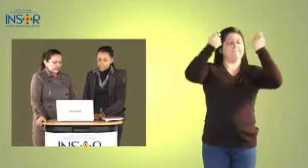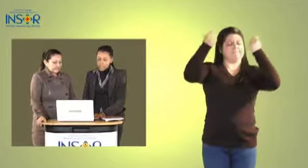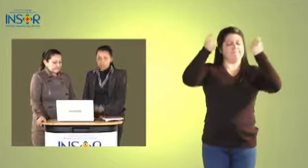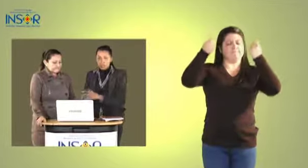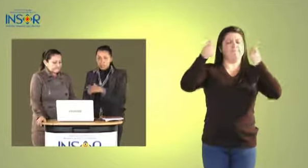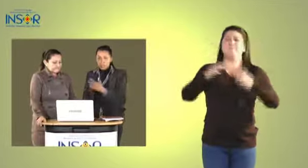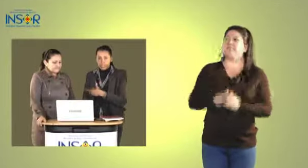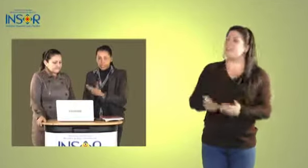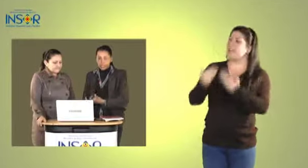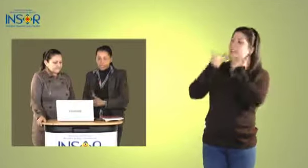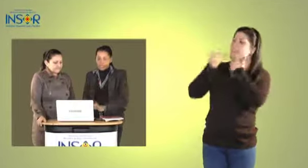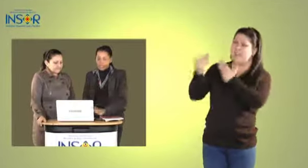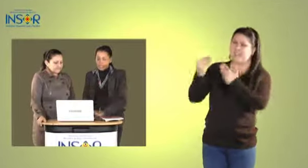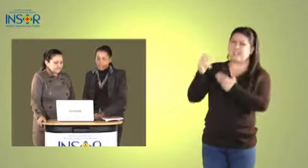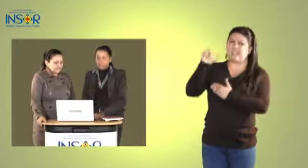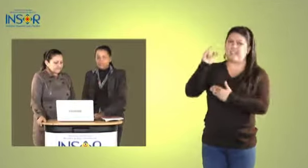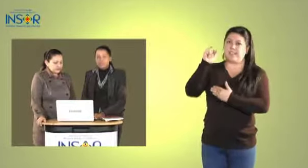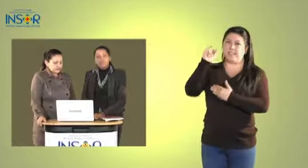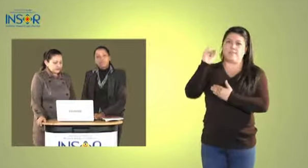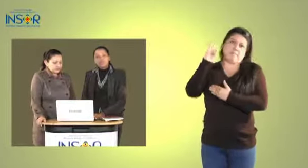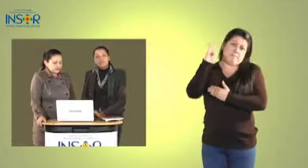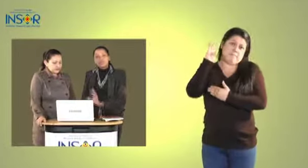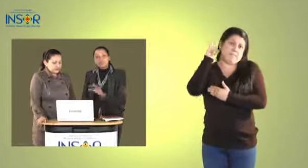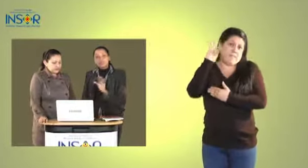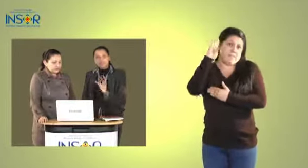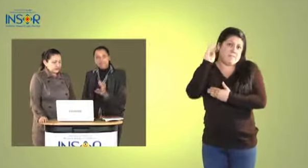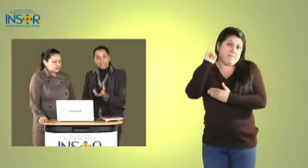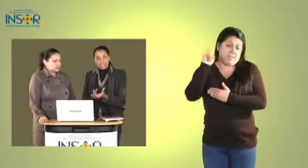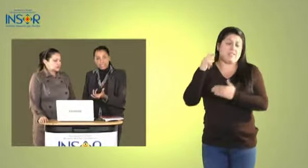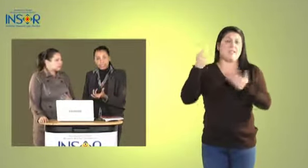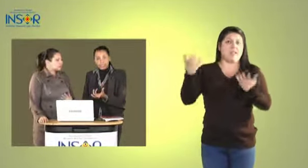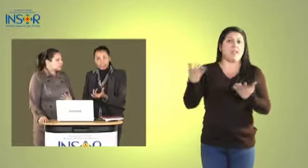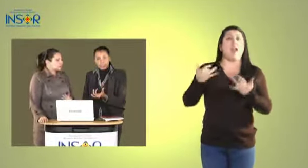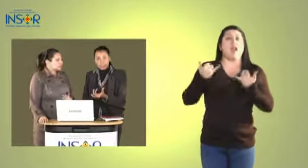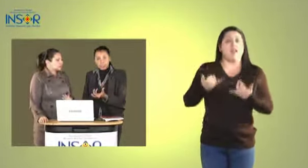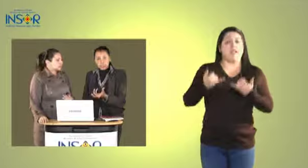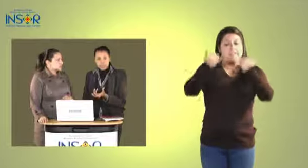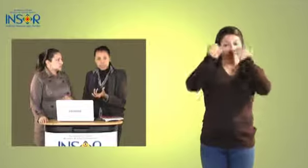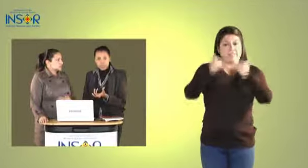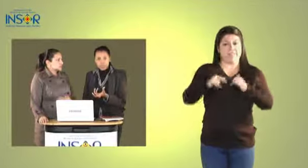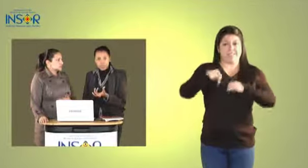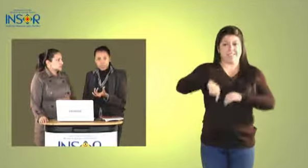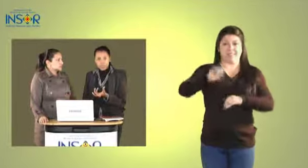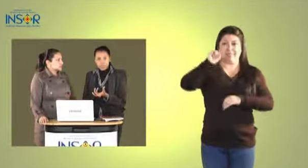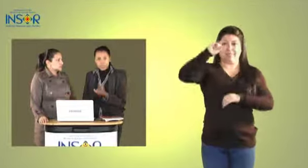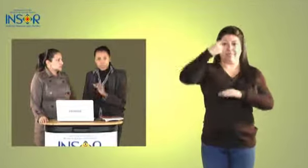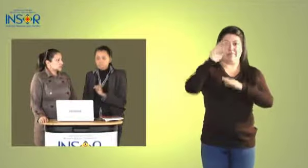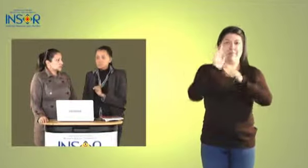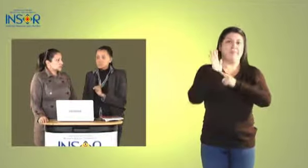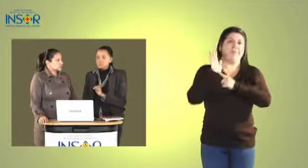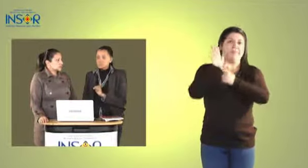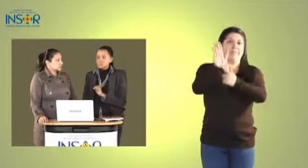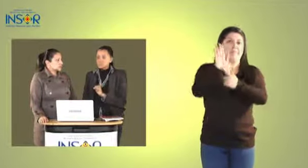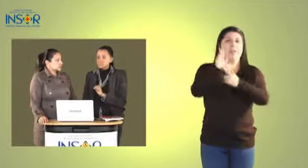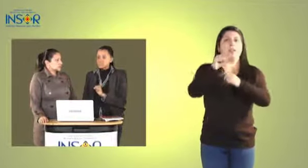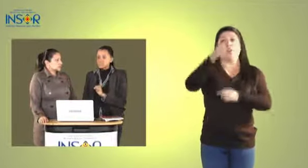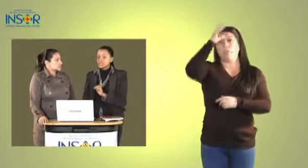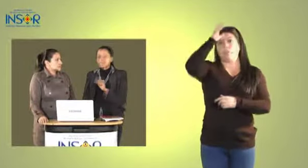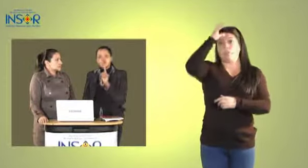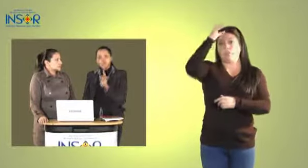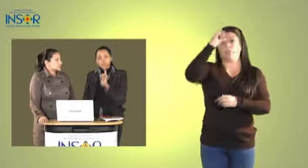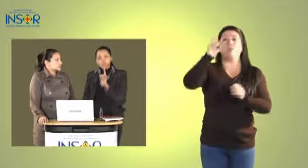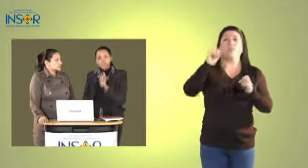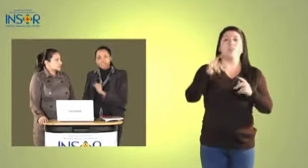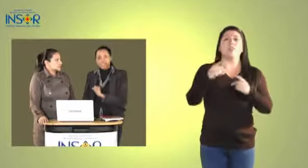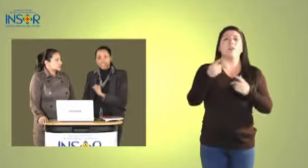por esa complementar la idea. Obviamente, entonces, como para cerrar esta primera presentación donde vamos a dar la parte conceptual,